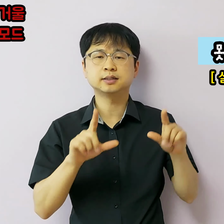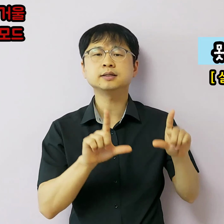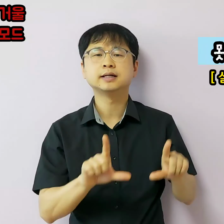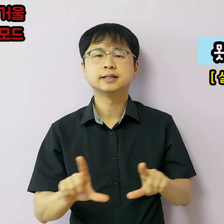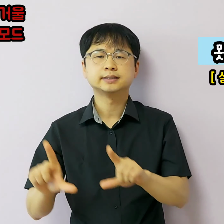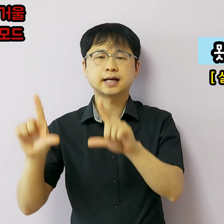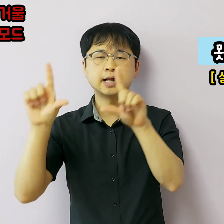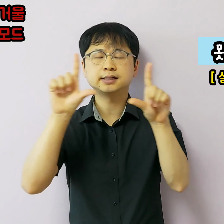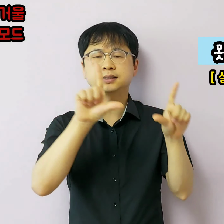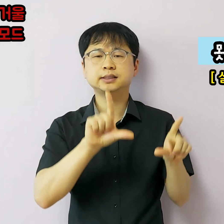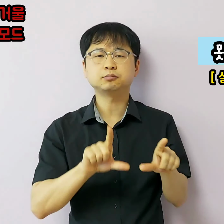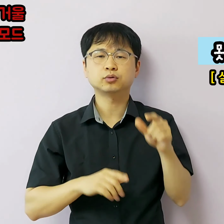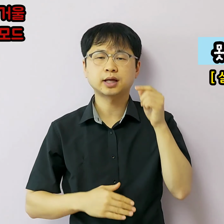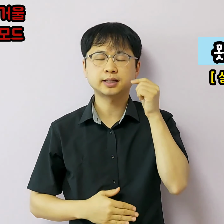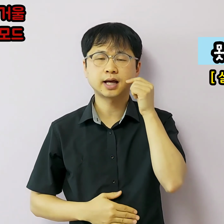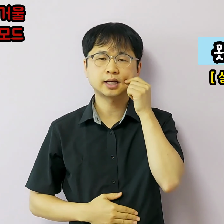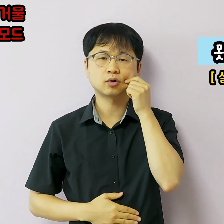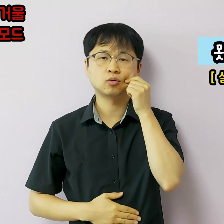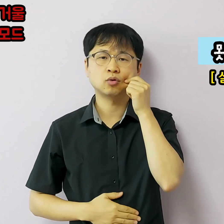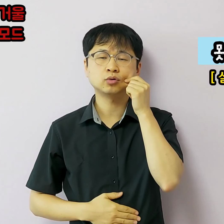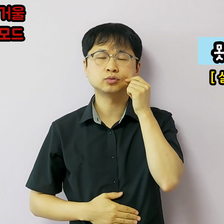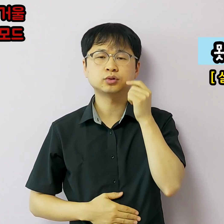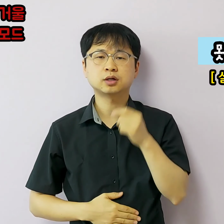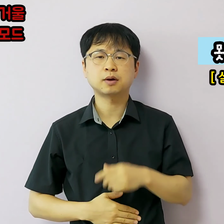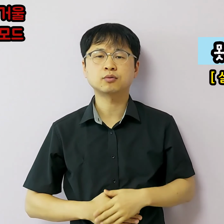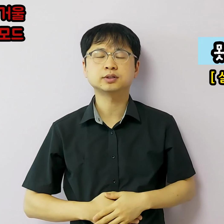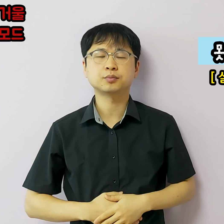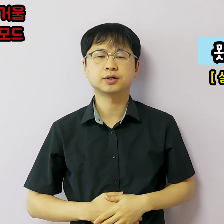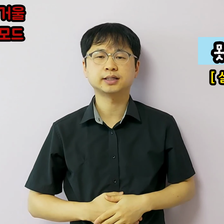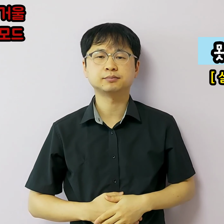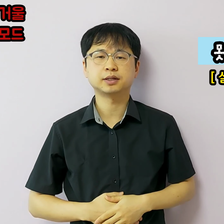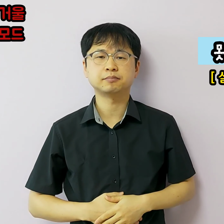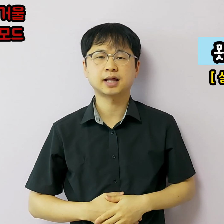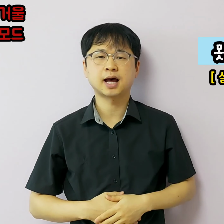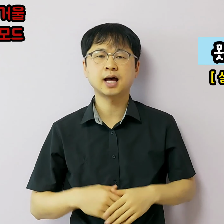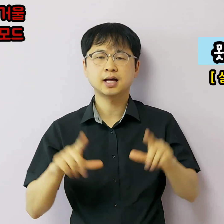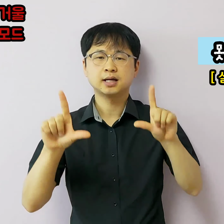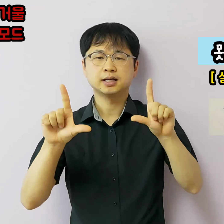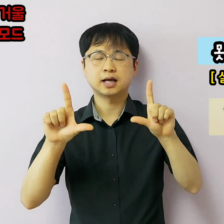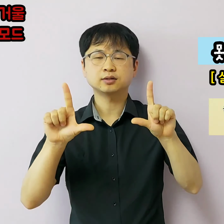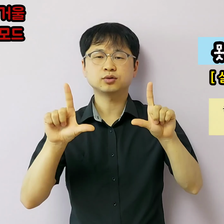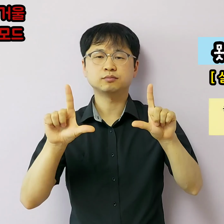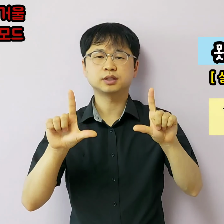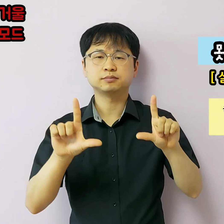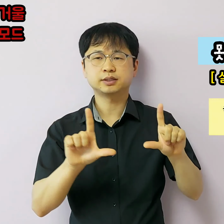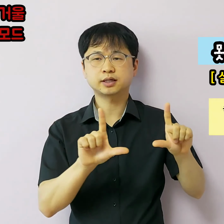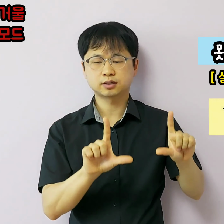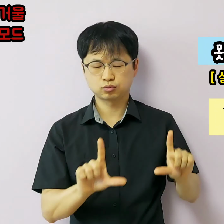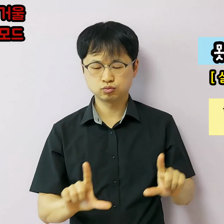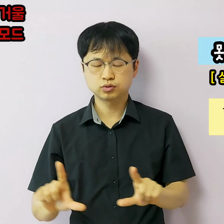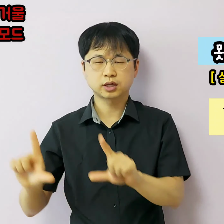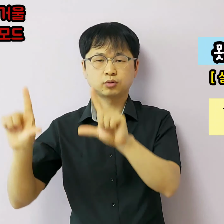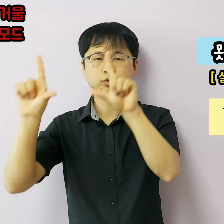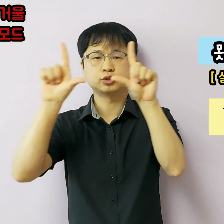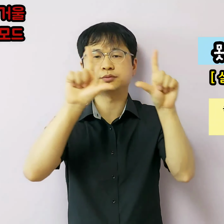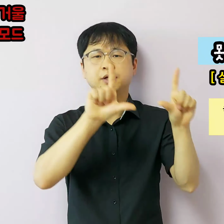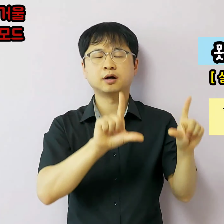여기서는 살지 못하다 라고 순서를 바꿔서 표현하시면 됩니다. 양손 엄지검지 이렇게 해서 둥글게